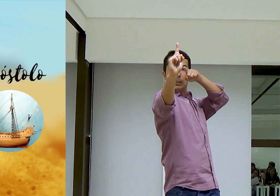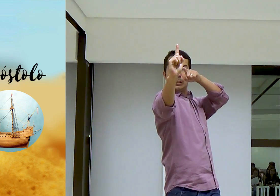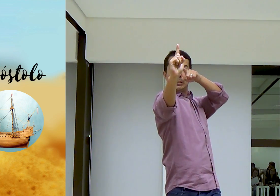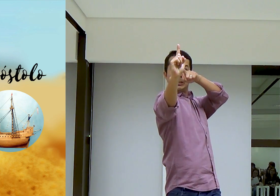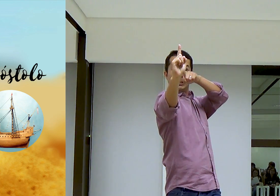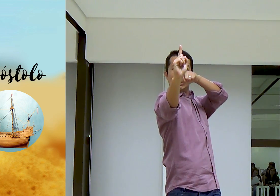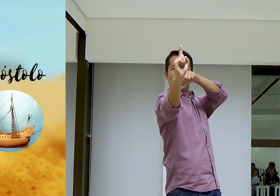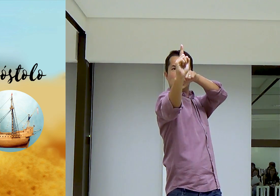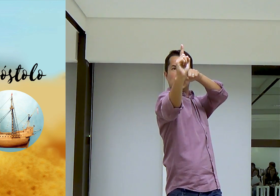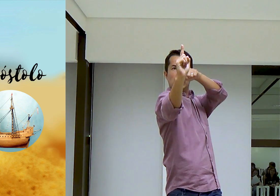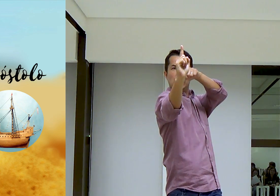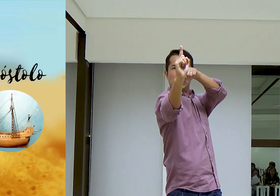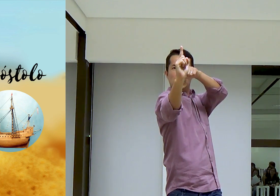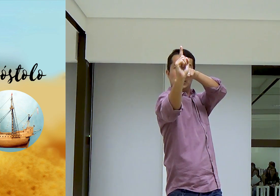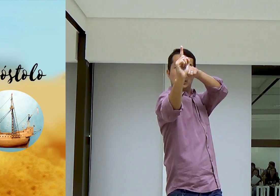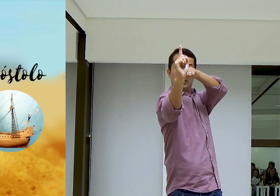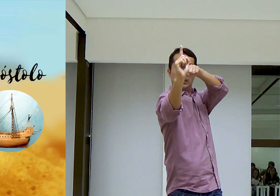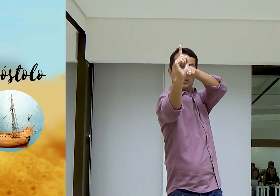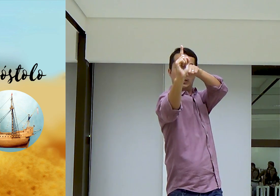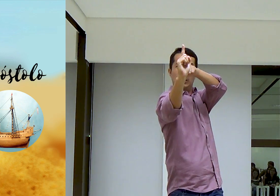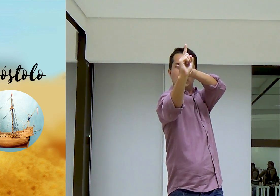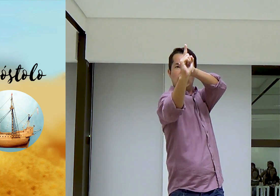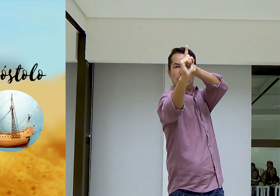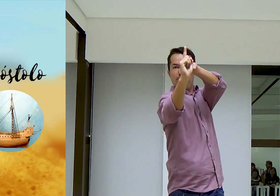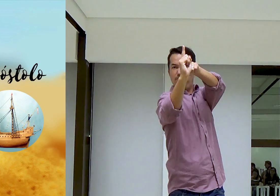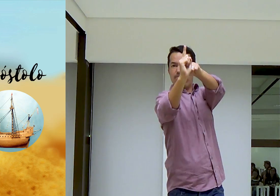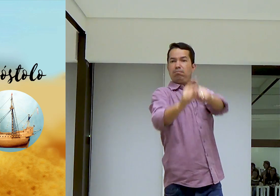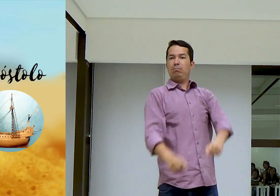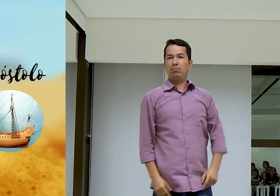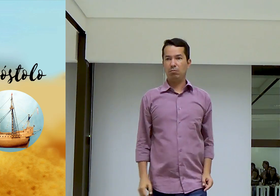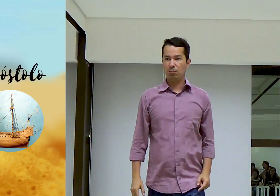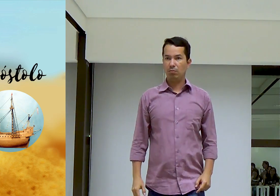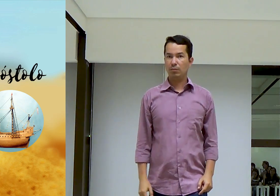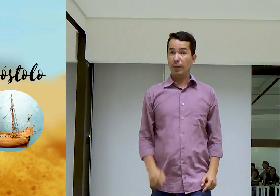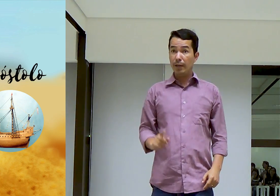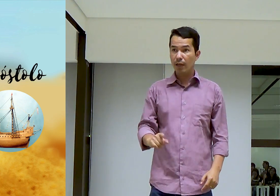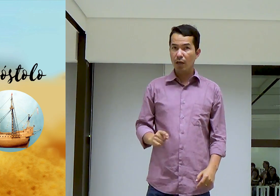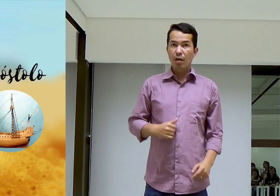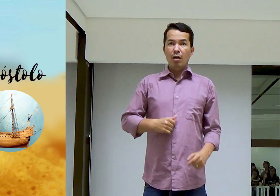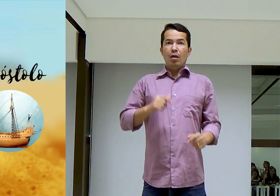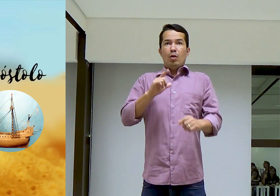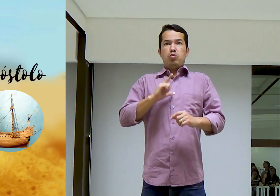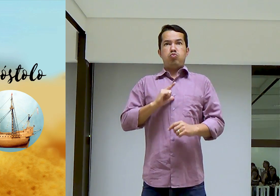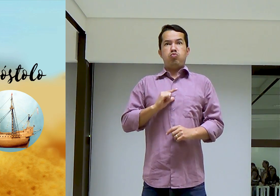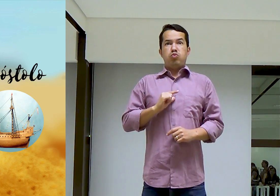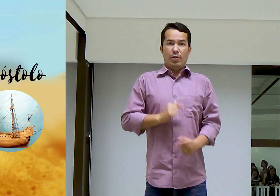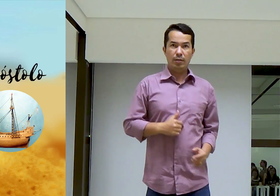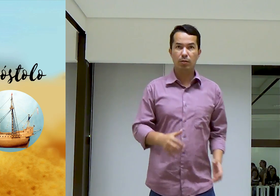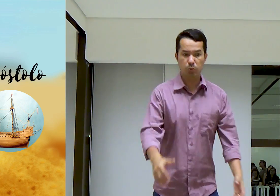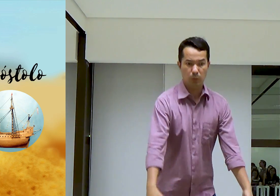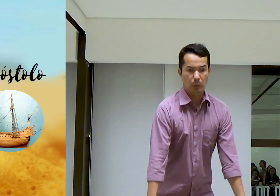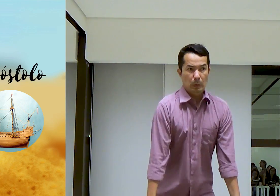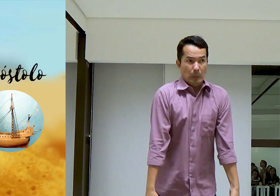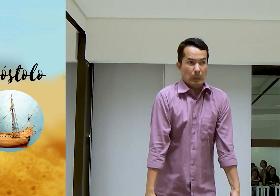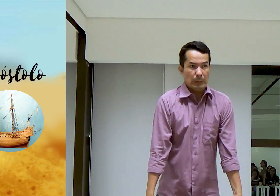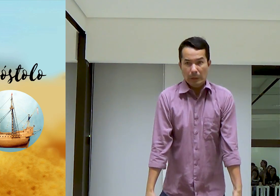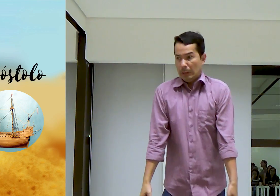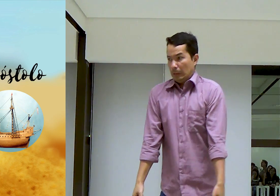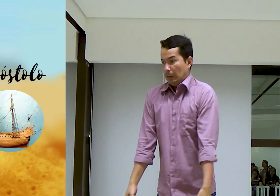alvo ali, desviar o caminho ou o destino, não. E quando ele